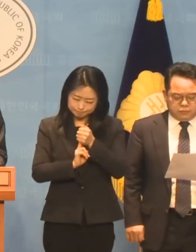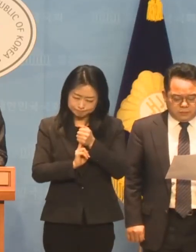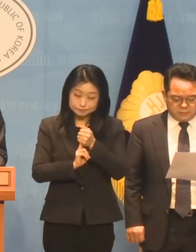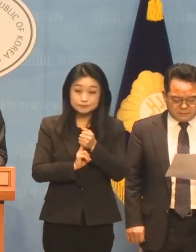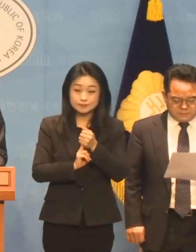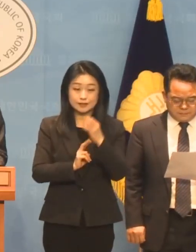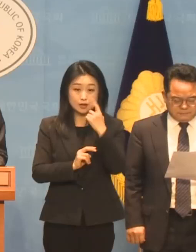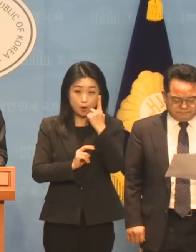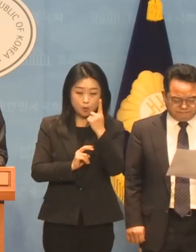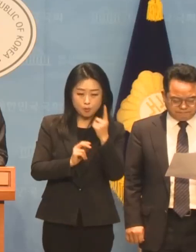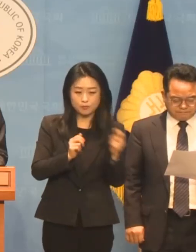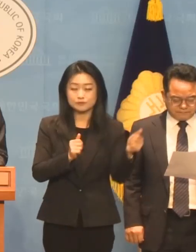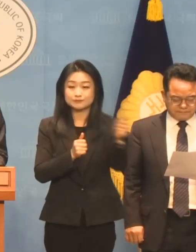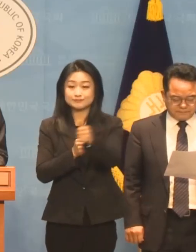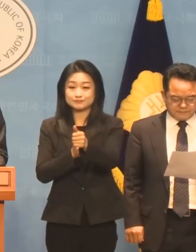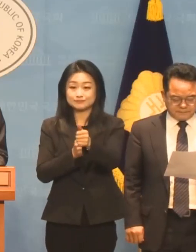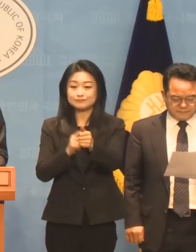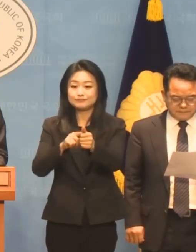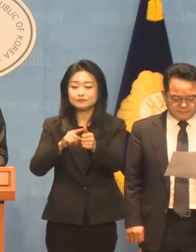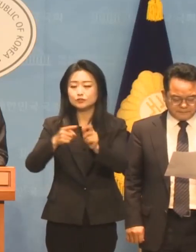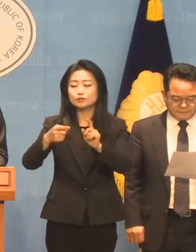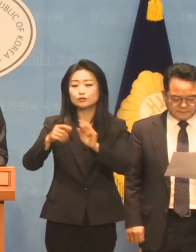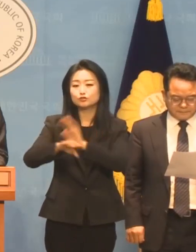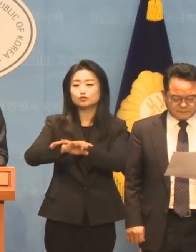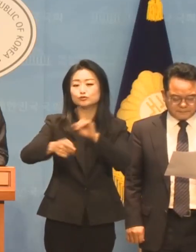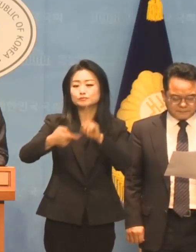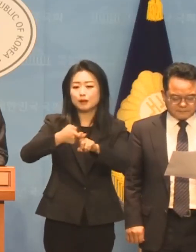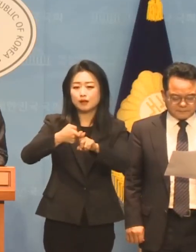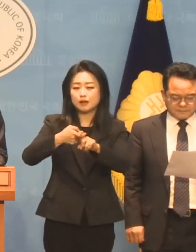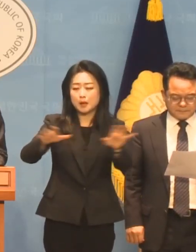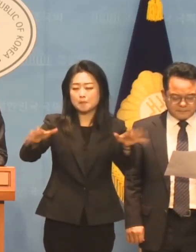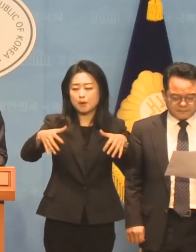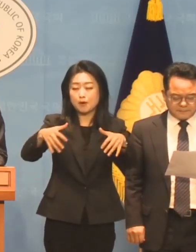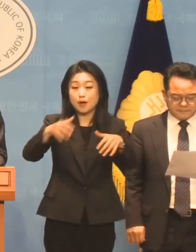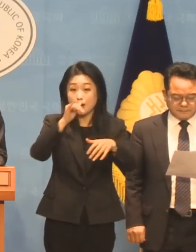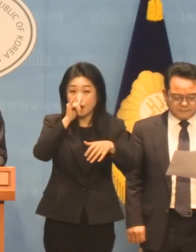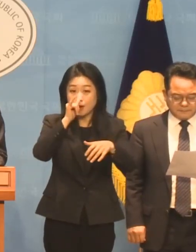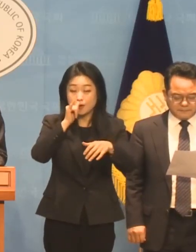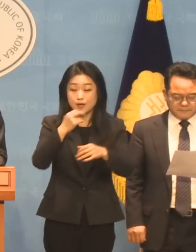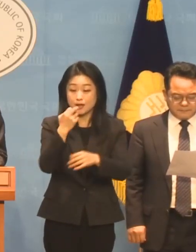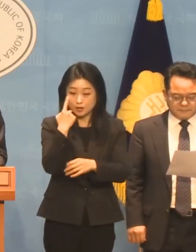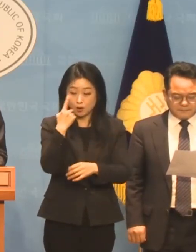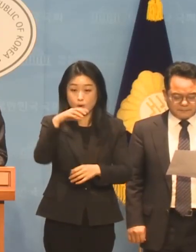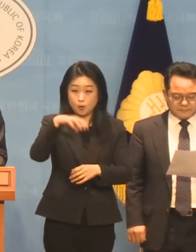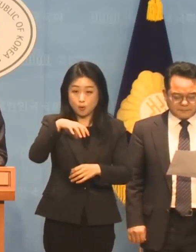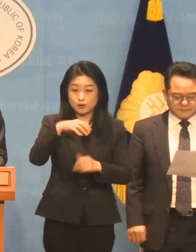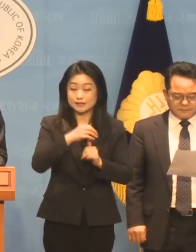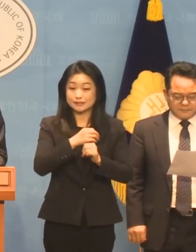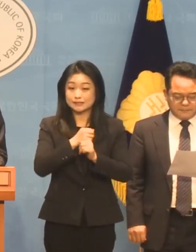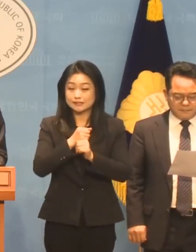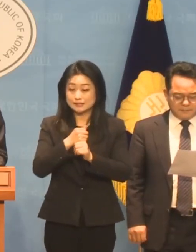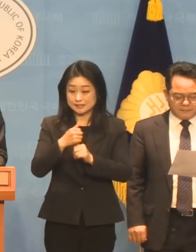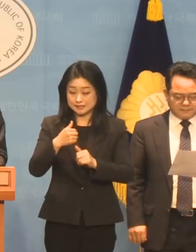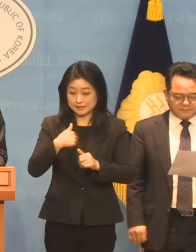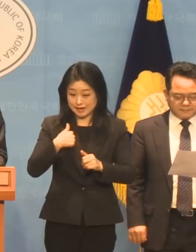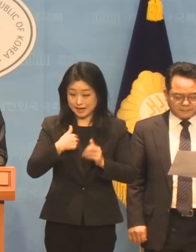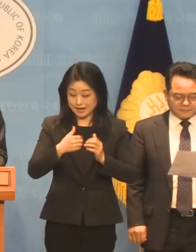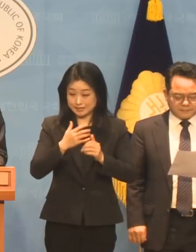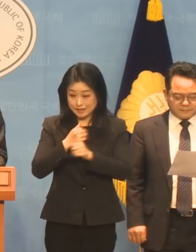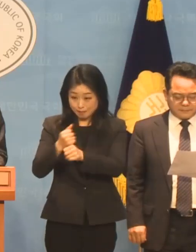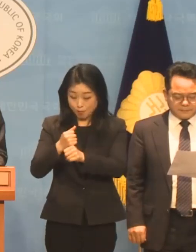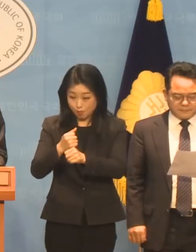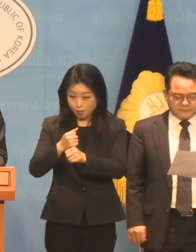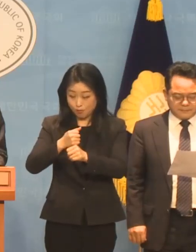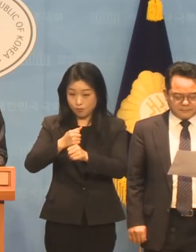세력 결집에만 골몰하고 있습니다. 심지어 경호처의 체포, 저지를 위하여 무력을